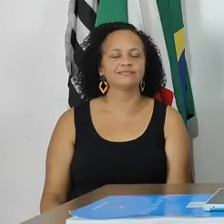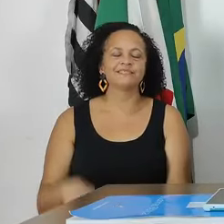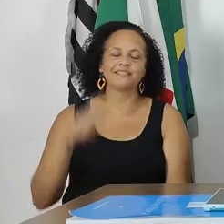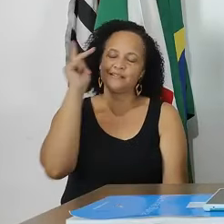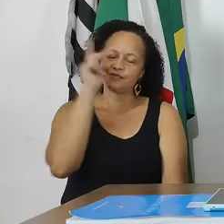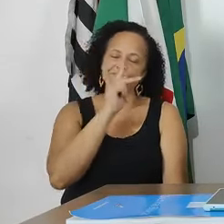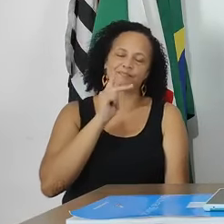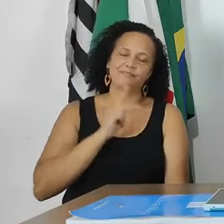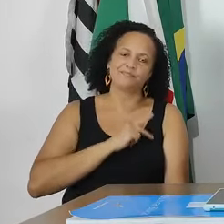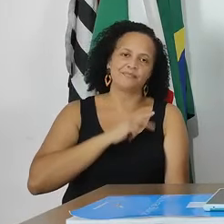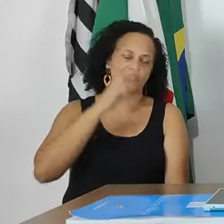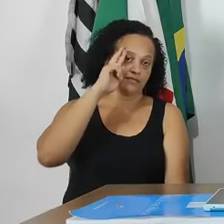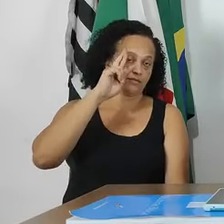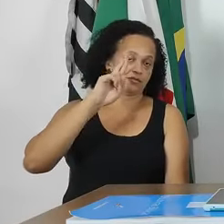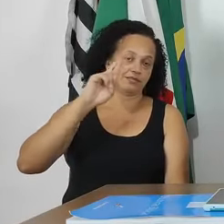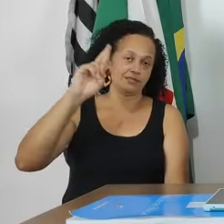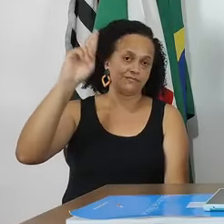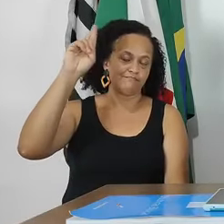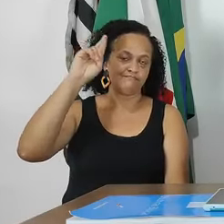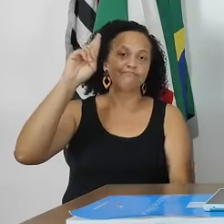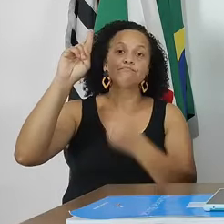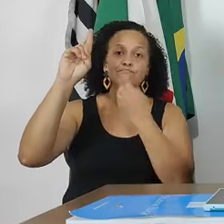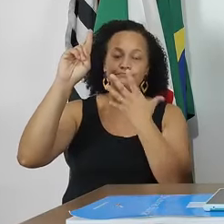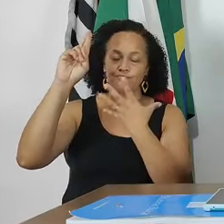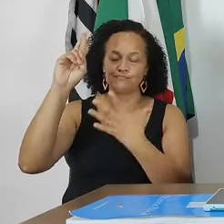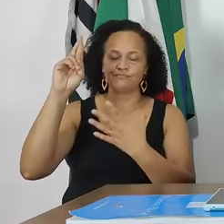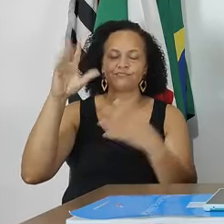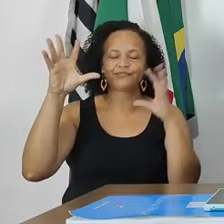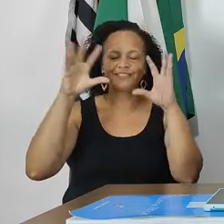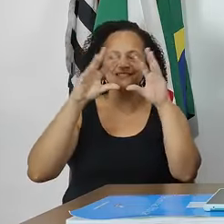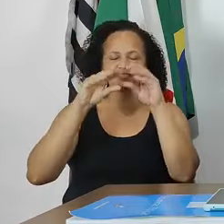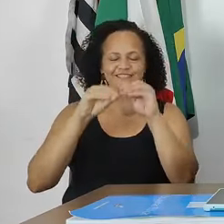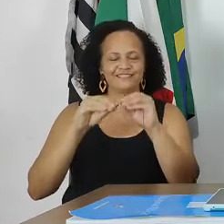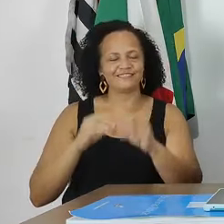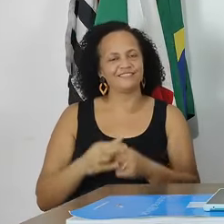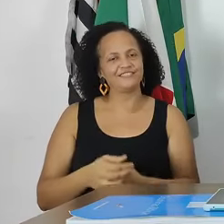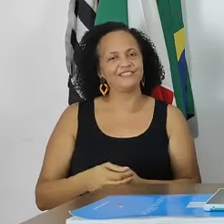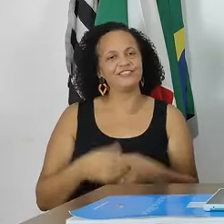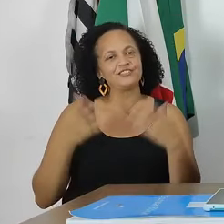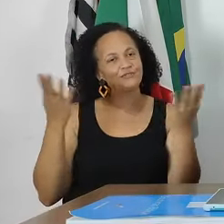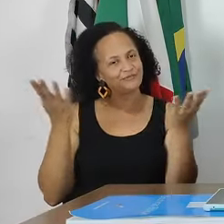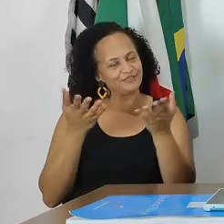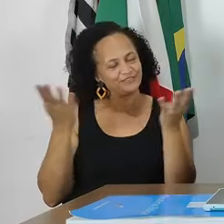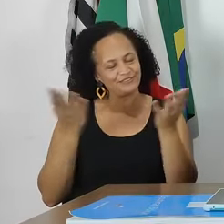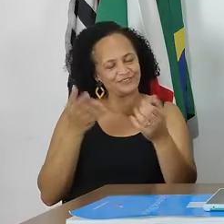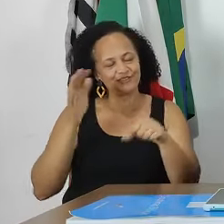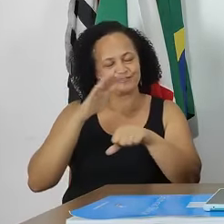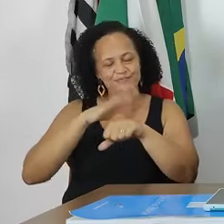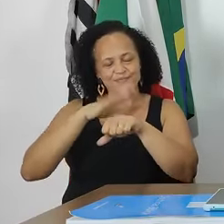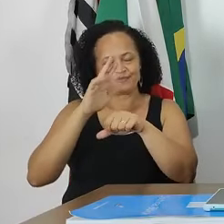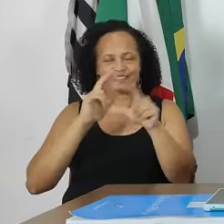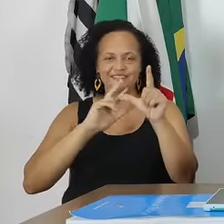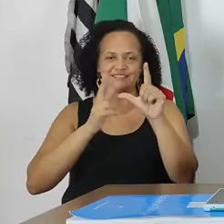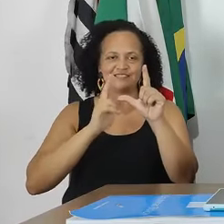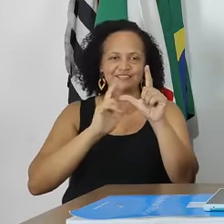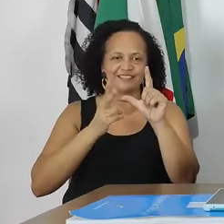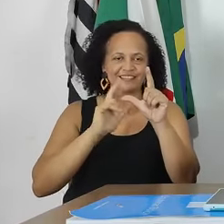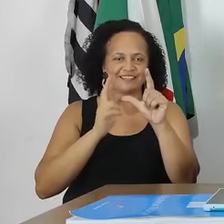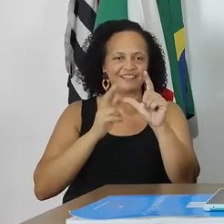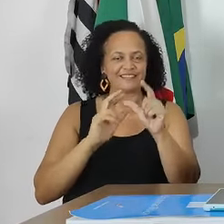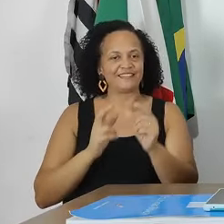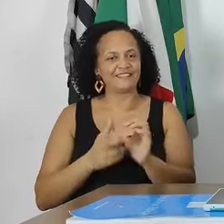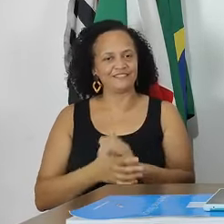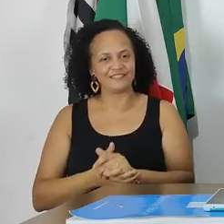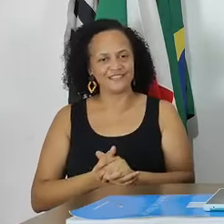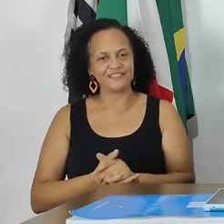A paz do Senhor, boa noite. Estamos aqui mais um dia para realizar essa